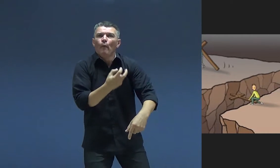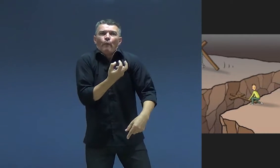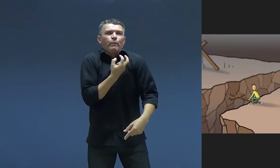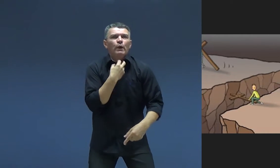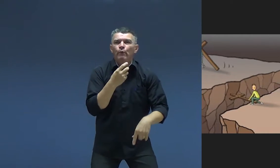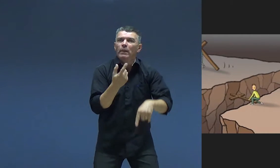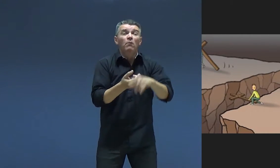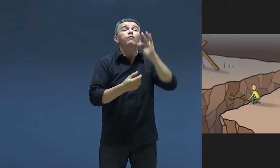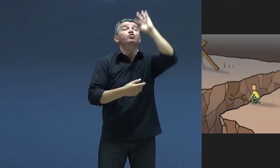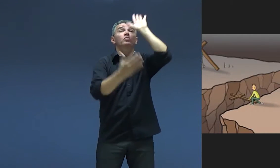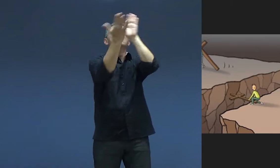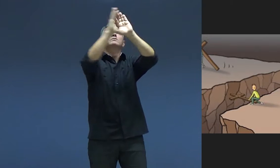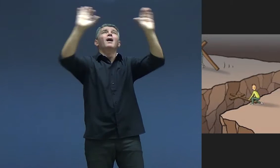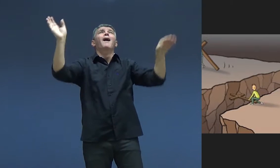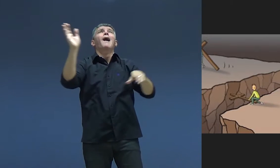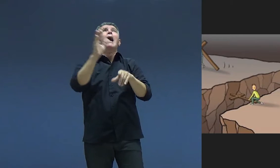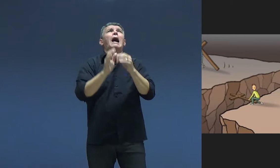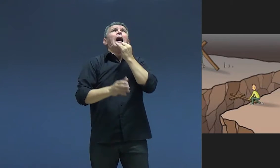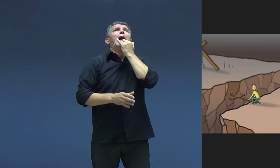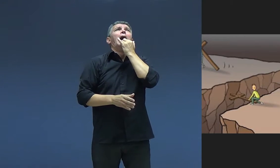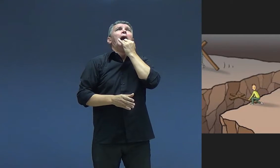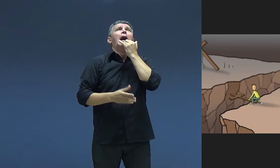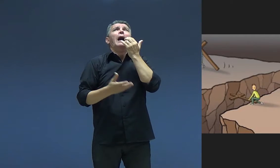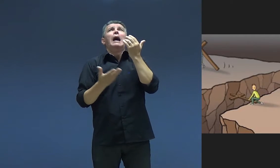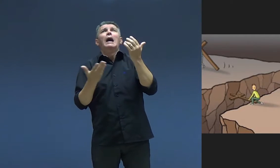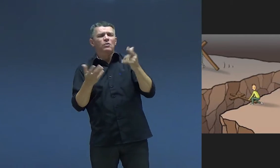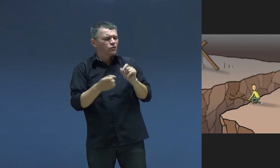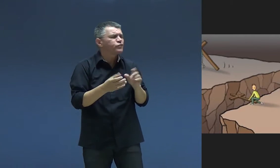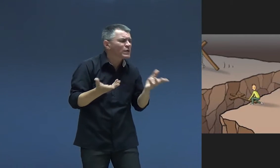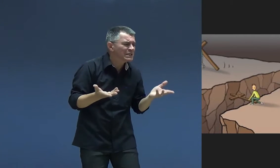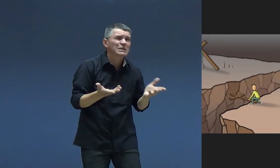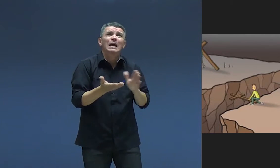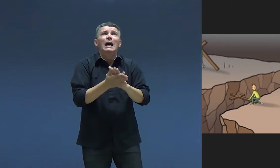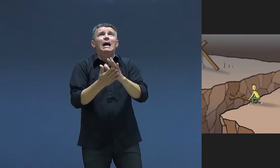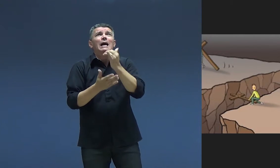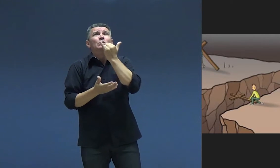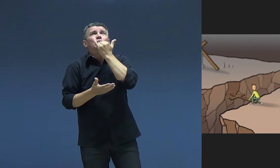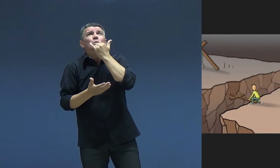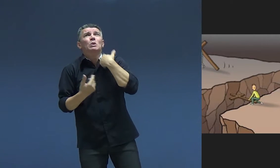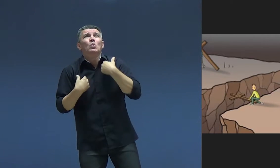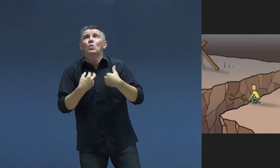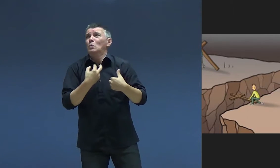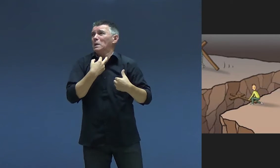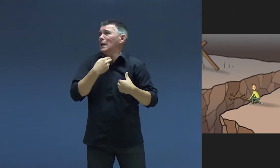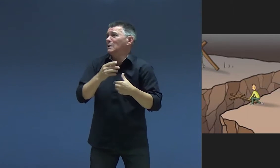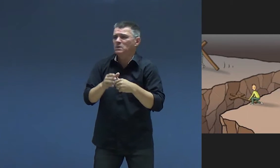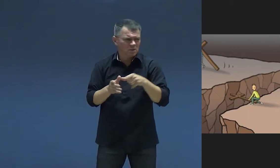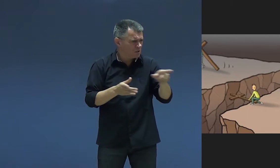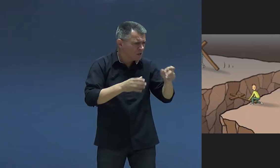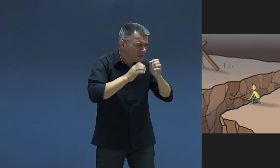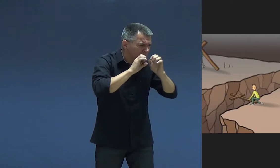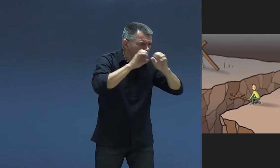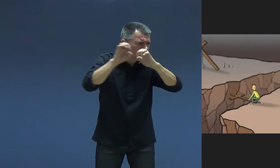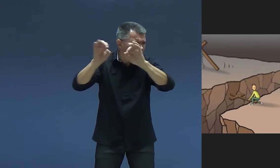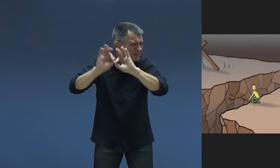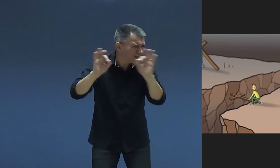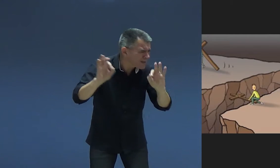Porque ele não tinha tempo, ele estava ocupado. Ele vai chegar cara a cara com Deus e falar, o que você fez? É, desculpa, é que eu estava ocupado. Você